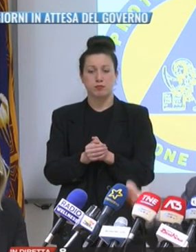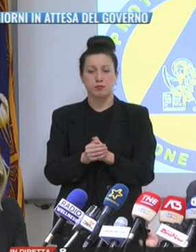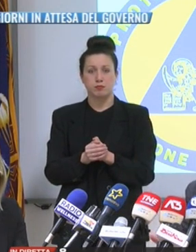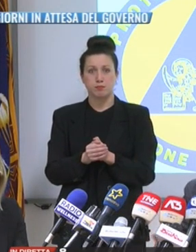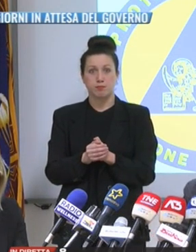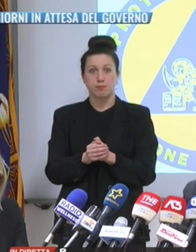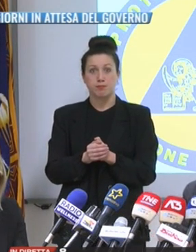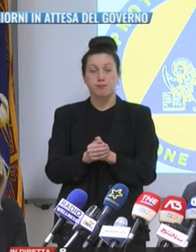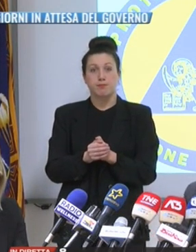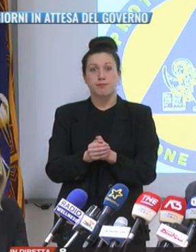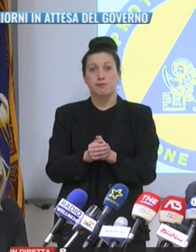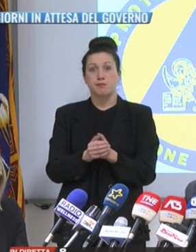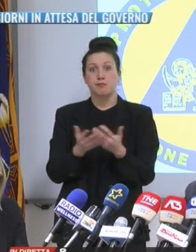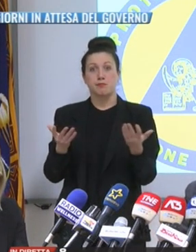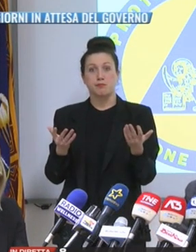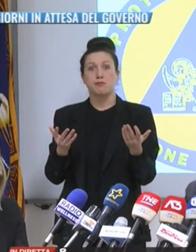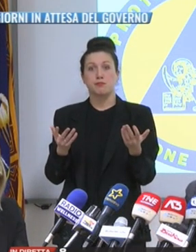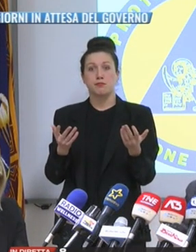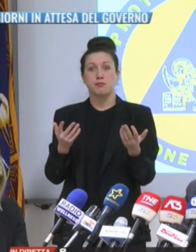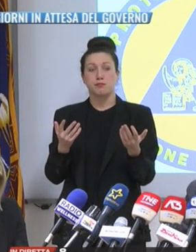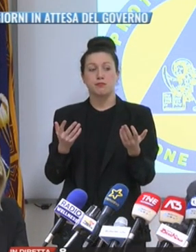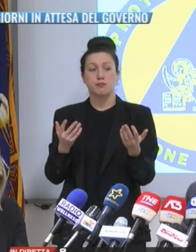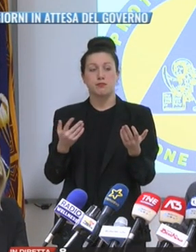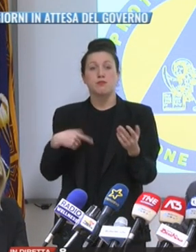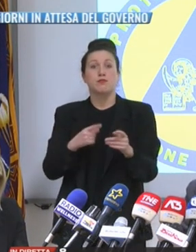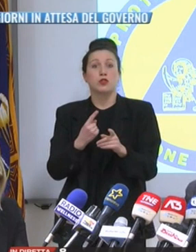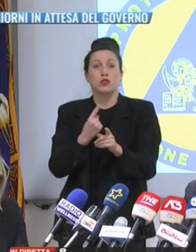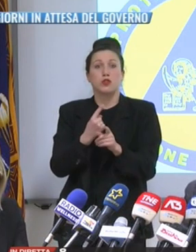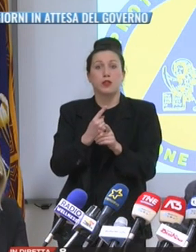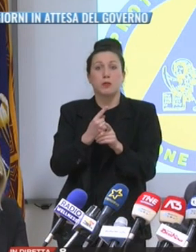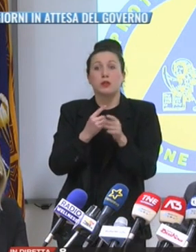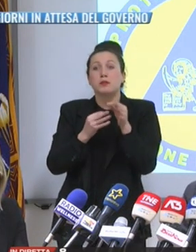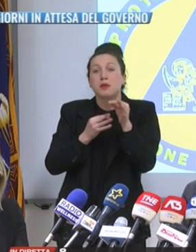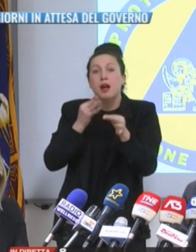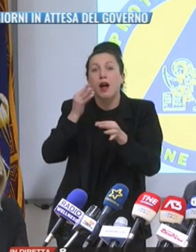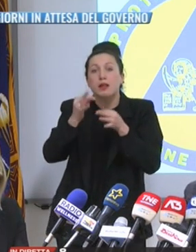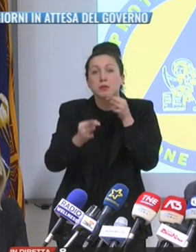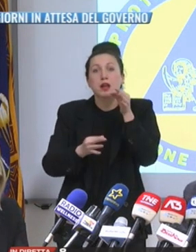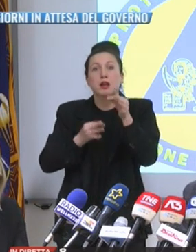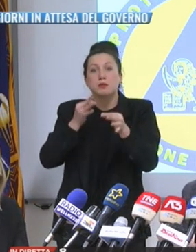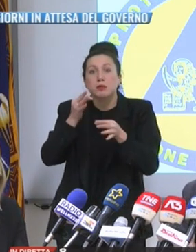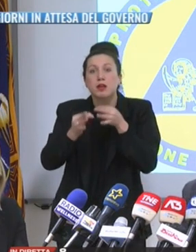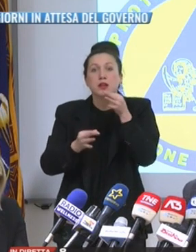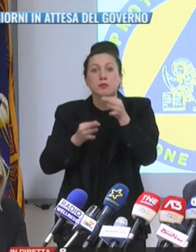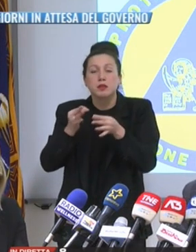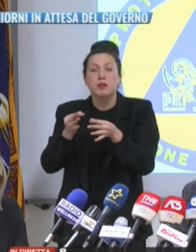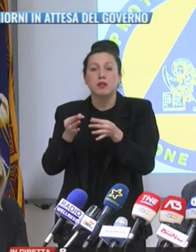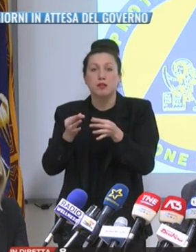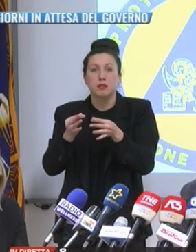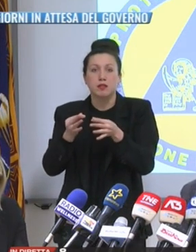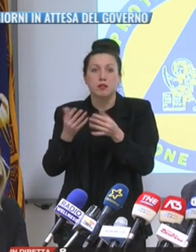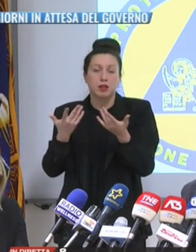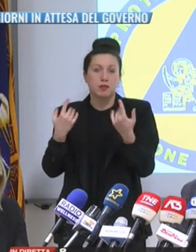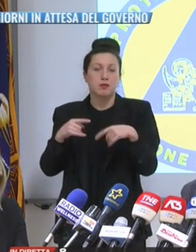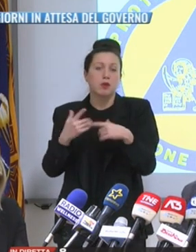al cittadino e spiegasse qual è la situazione? Forse vivremo di leggende metropolitane che ci porterebbero allo schianto, e questa è la nostra